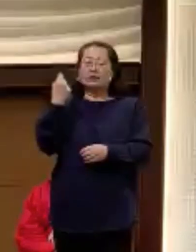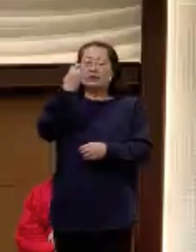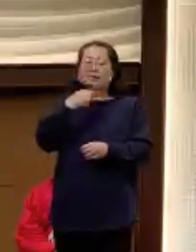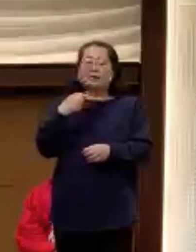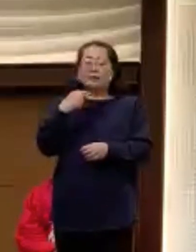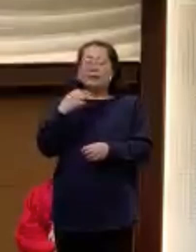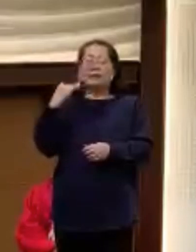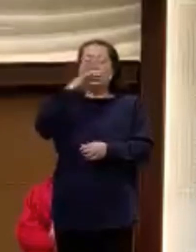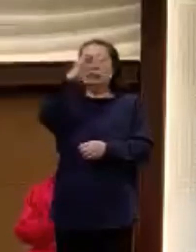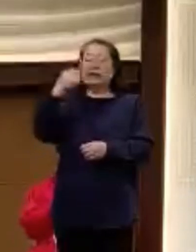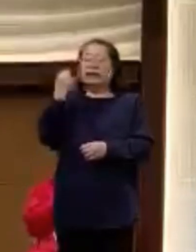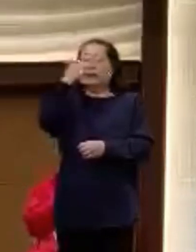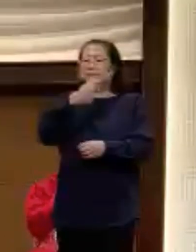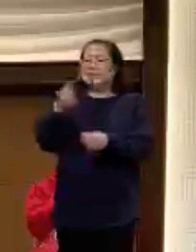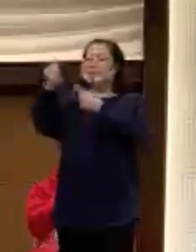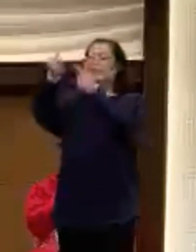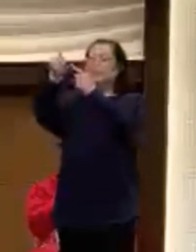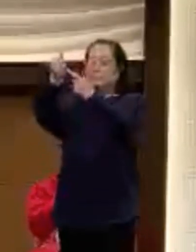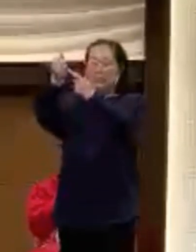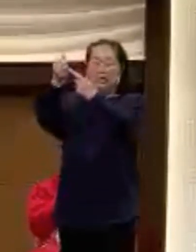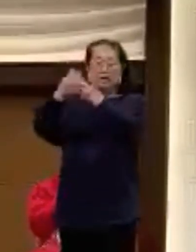口芳則様、